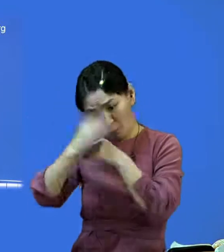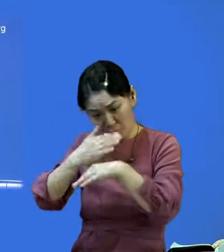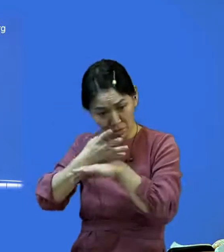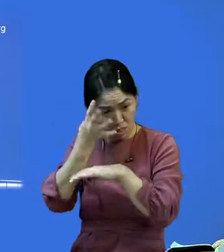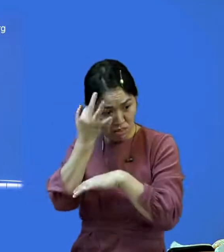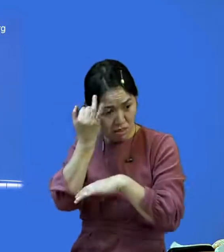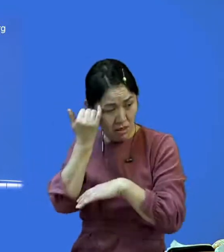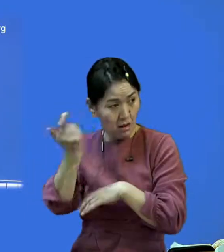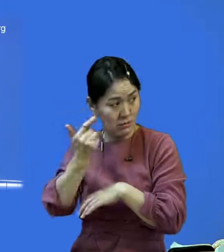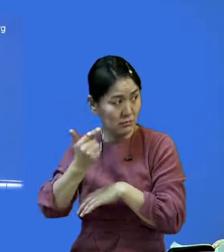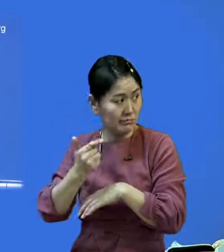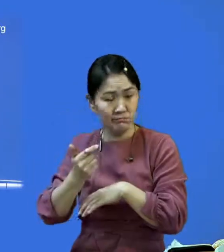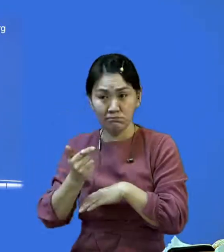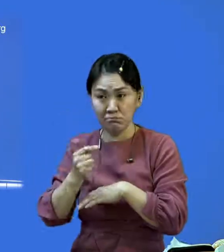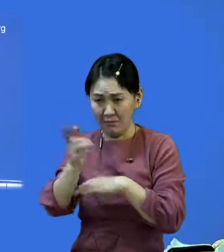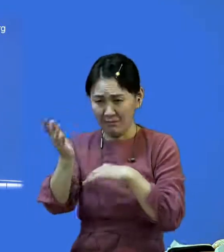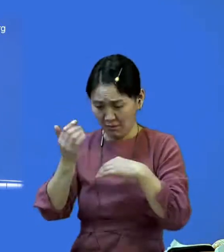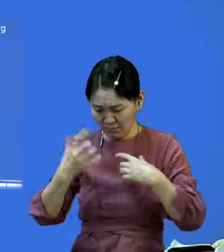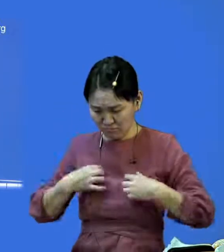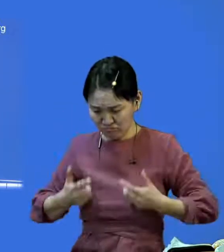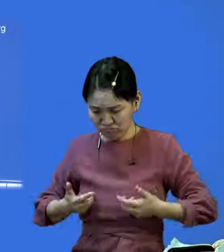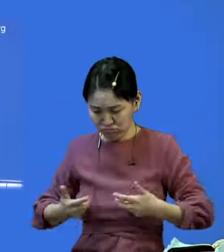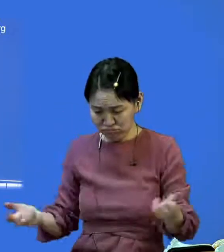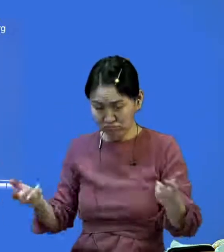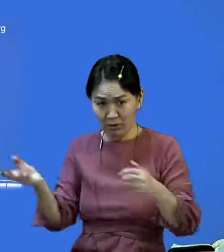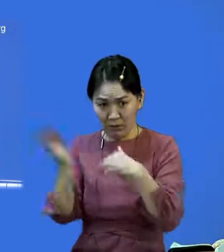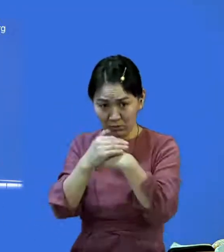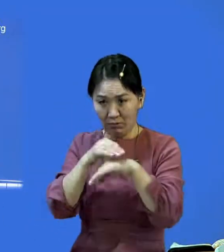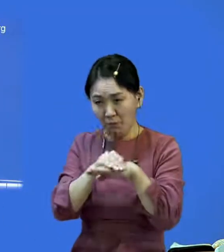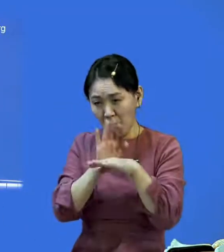дөрөв онцгсан байх чи аль эдийн өмнөхийн өнөр гарч байхад